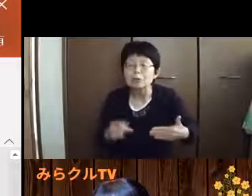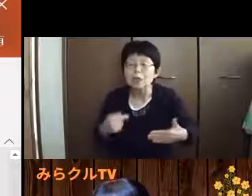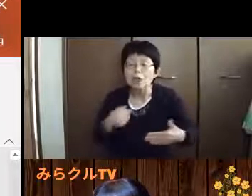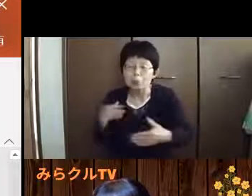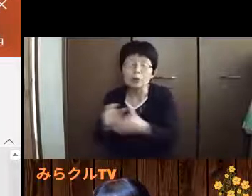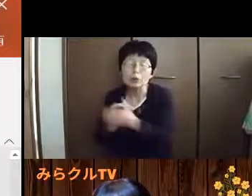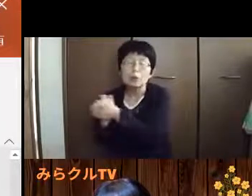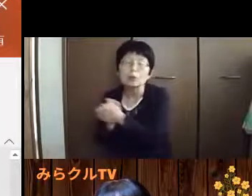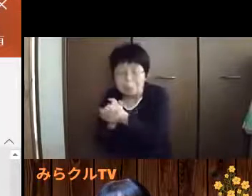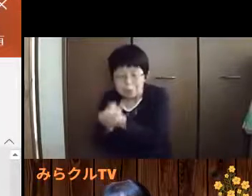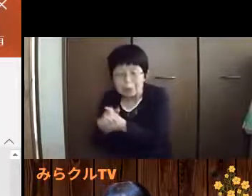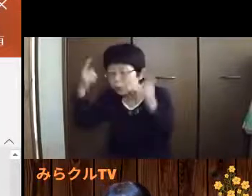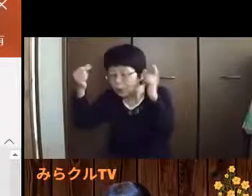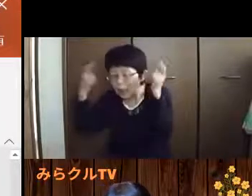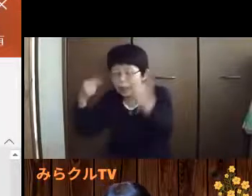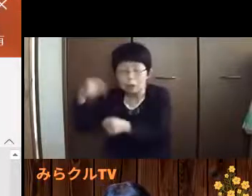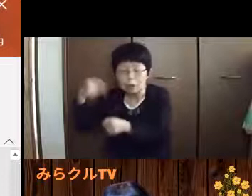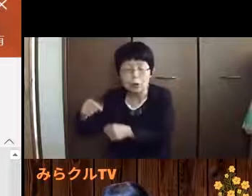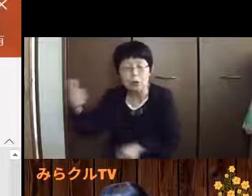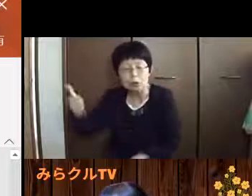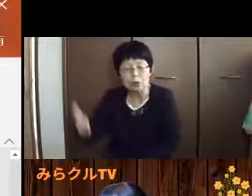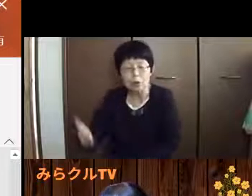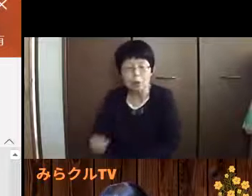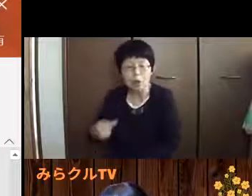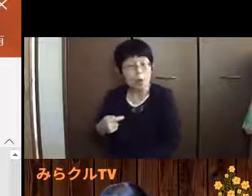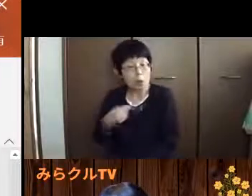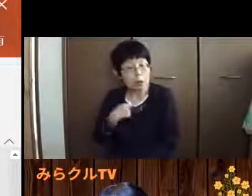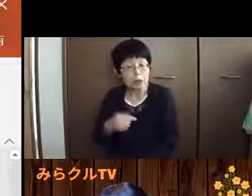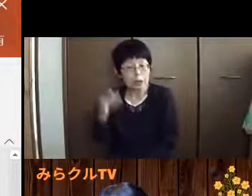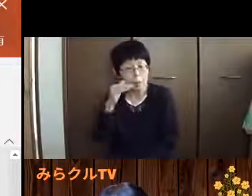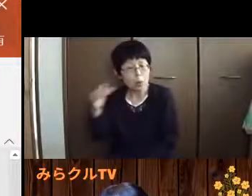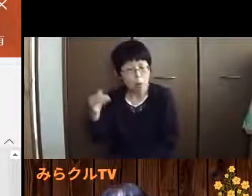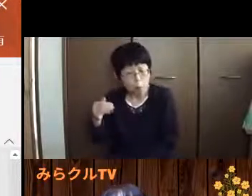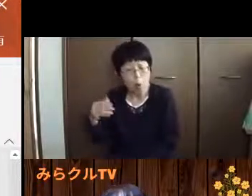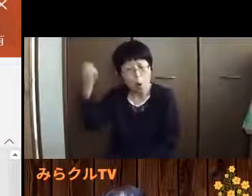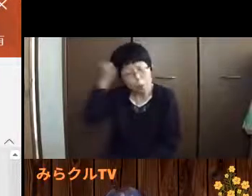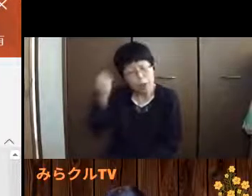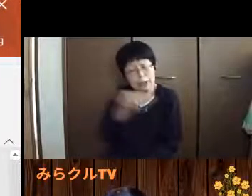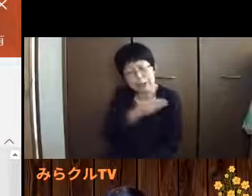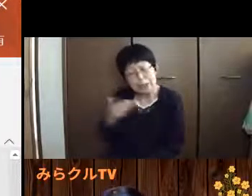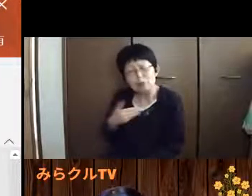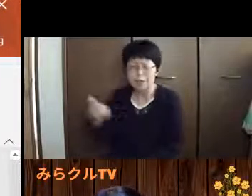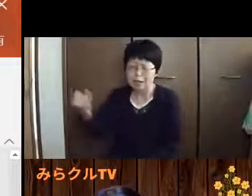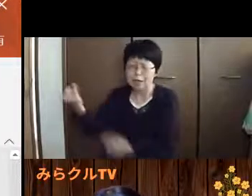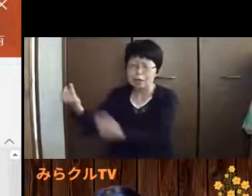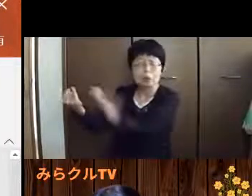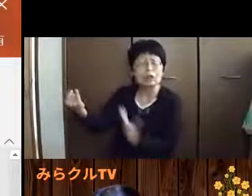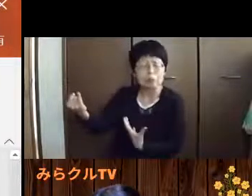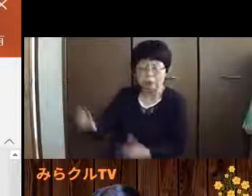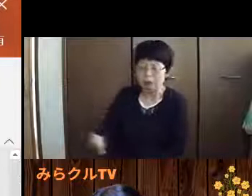ていた方は、 はいはい、 私でも碁を覚えられるんでしょうかと僕に聞くんですよ。あなた覚えられなかったら誰が覚